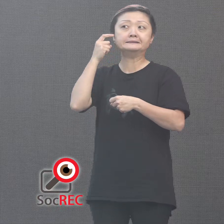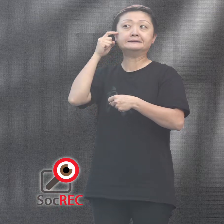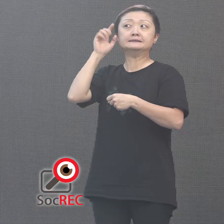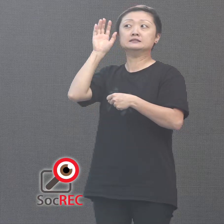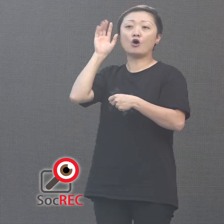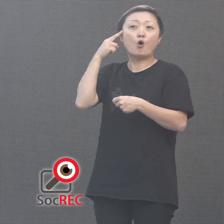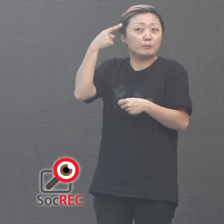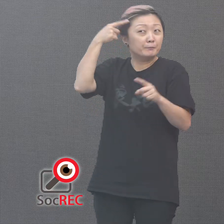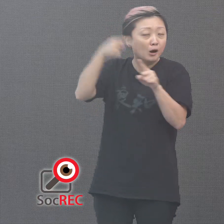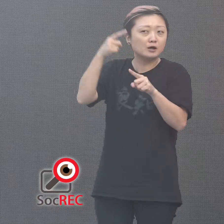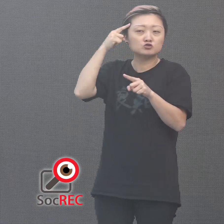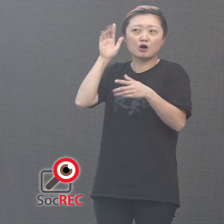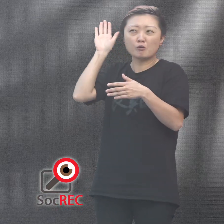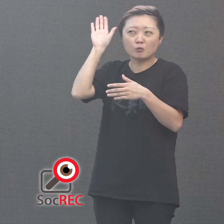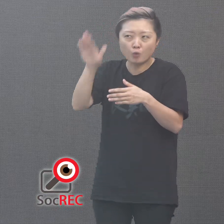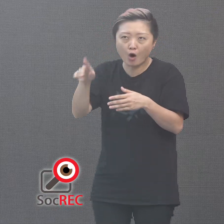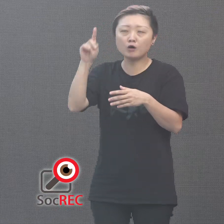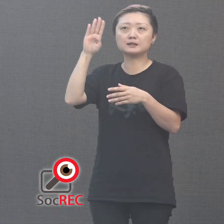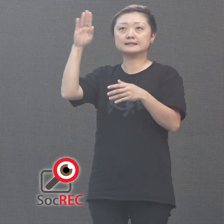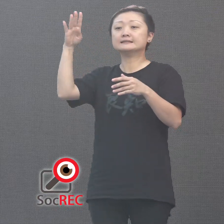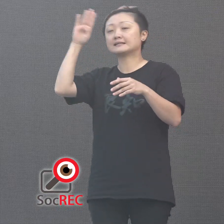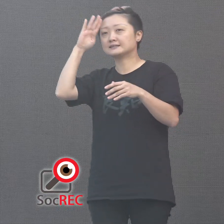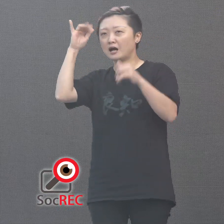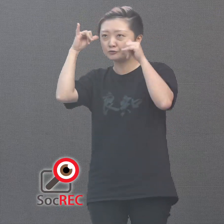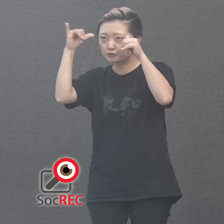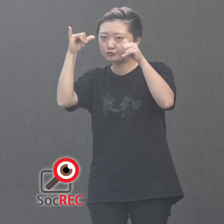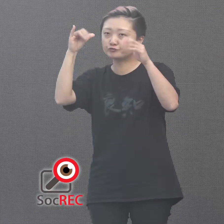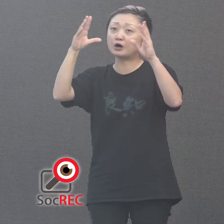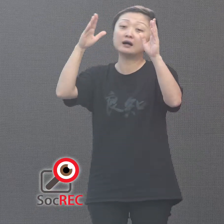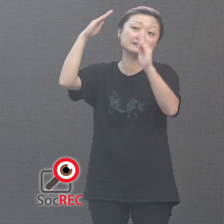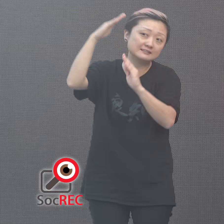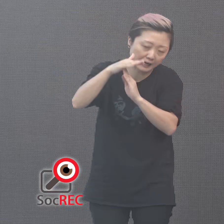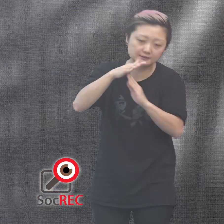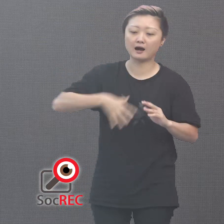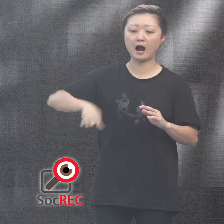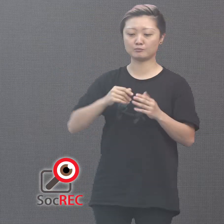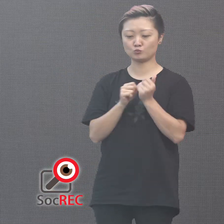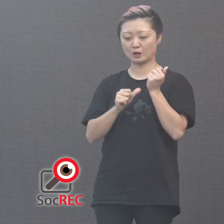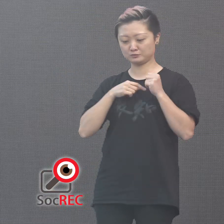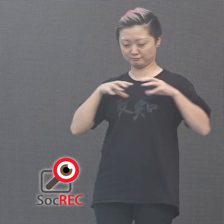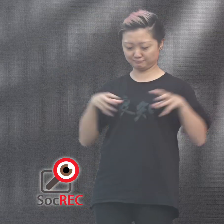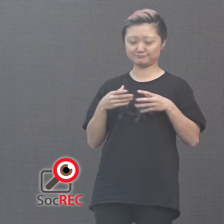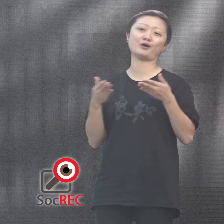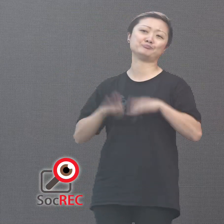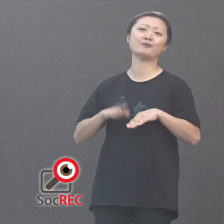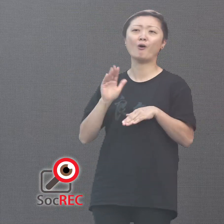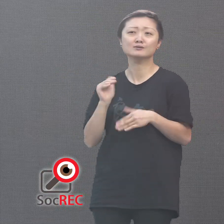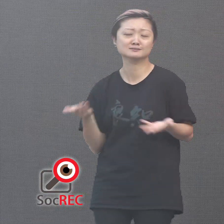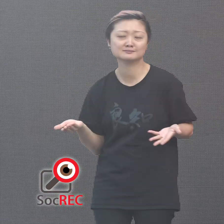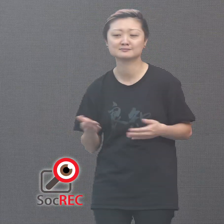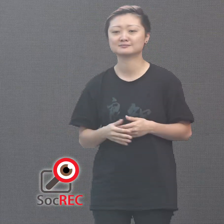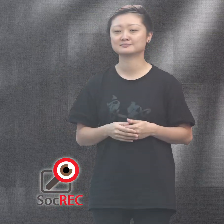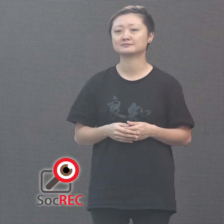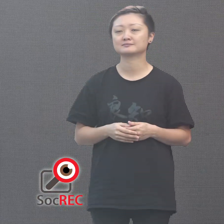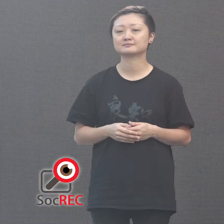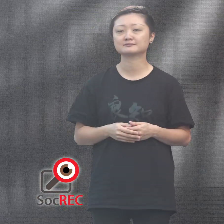埋，因為我哋香港已經再冇警暴嘅受害者。咁最後咧，我都有少少嘅覺得就係、是